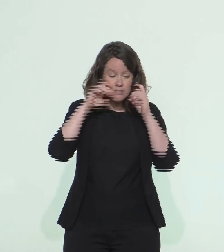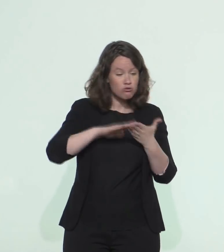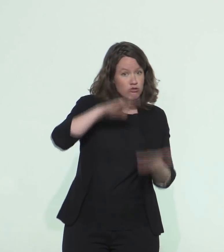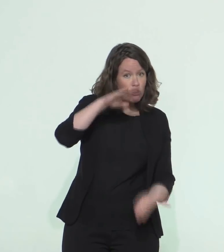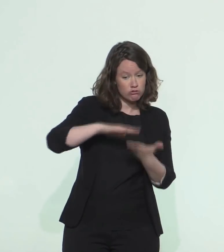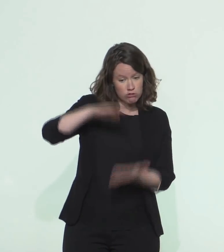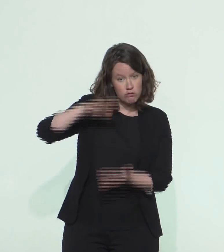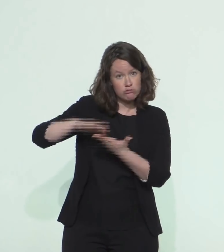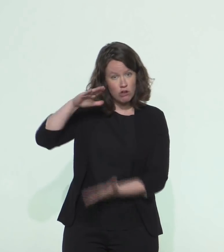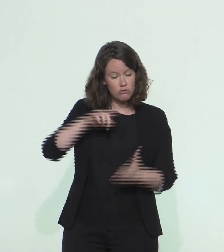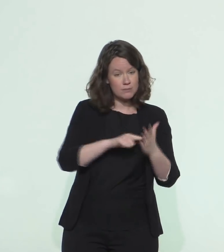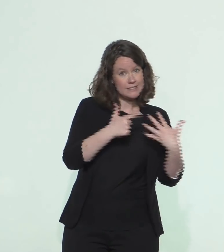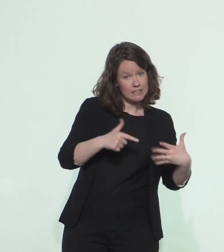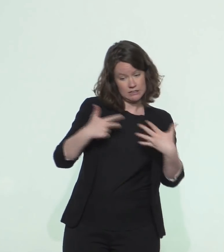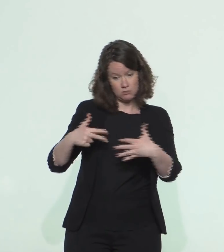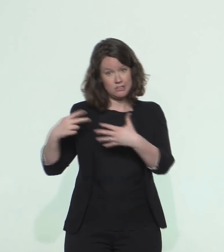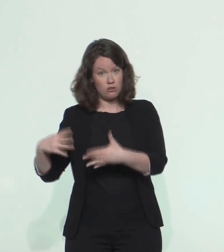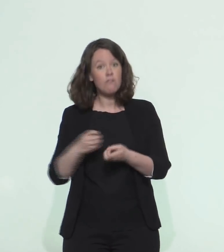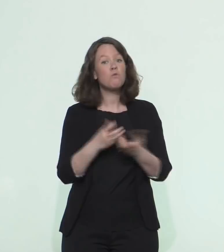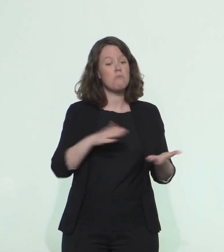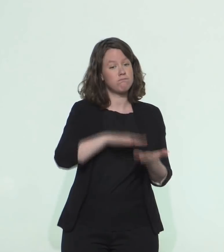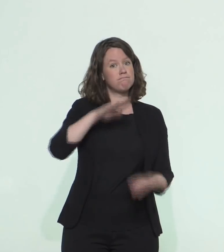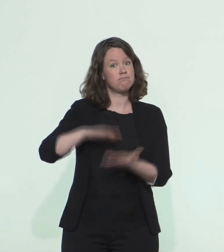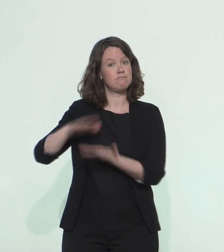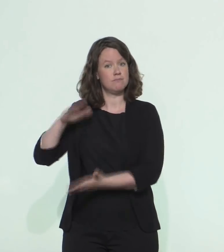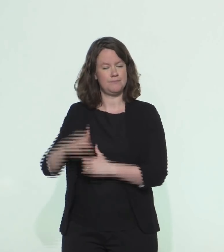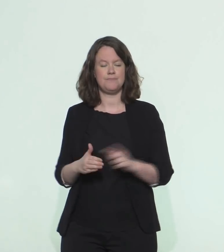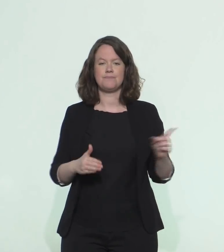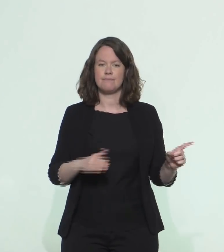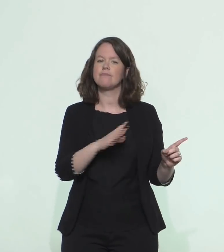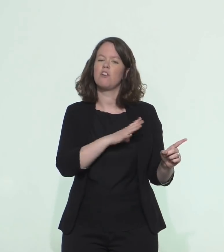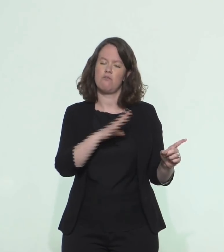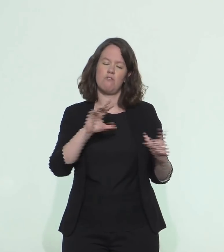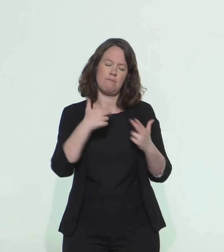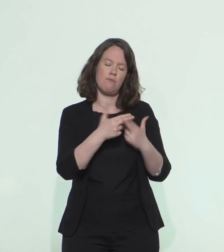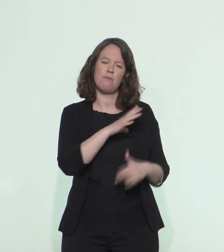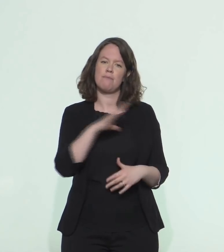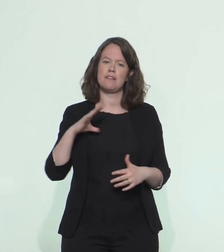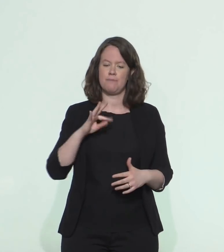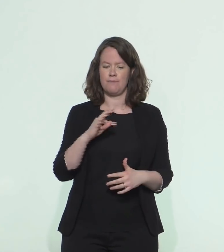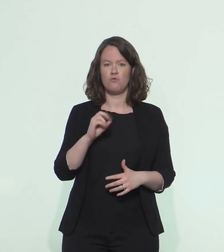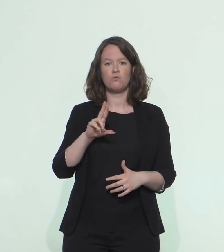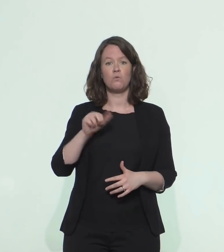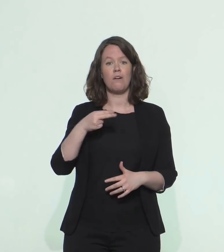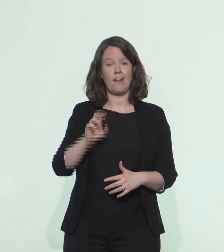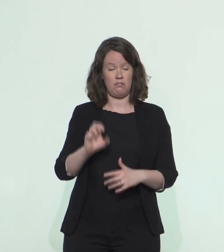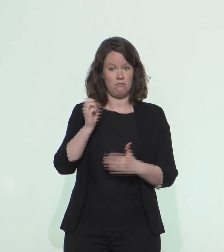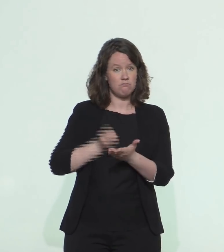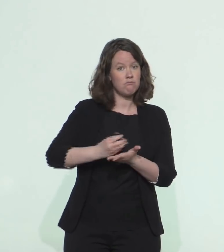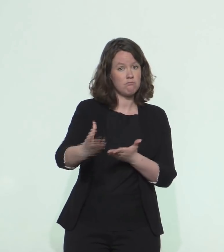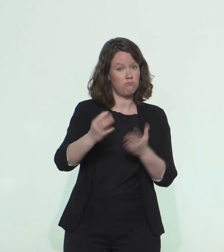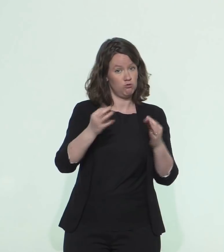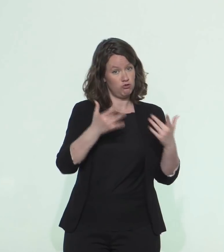2018 et 2019 ? Alors, la ministre Marisol Touraine a effectivement donné un chiffre exact, qui était le chiffre du